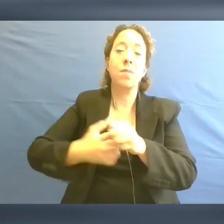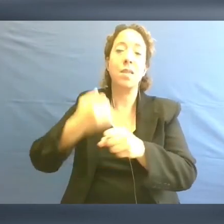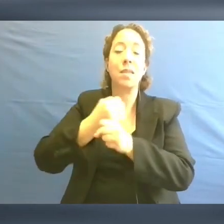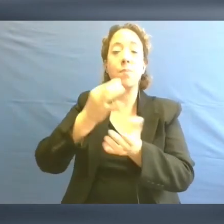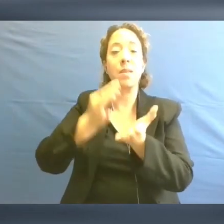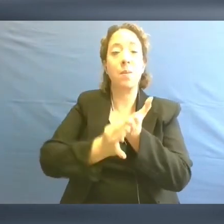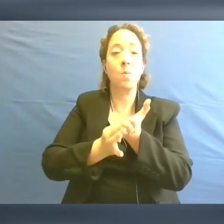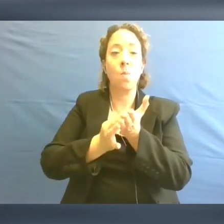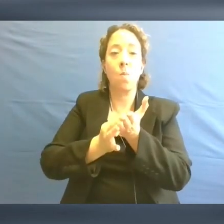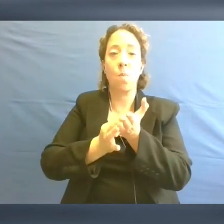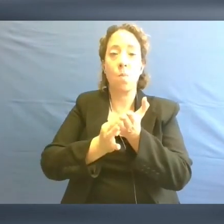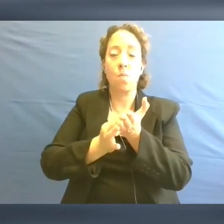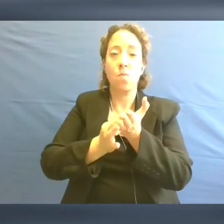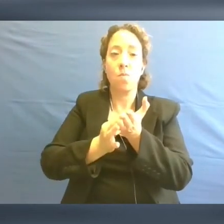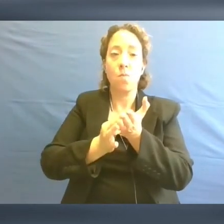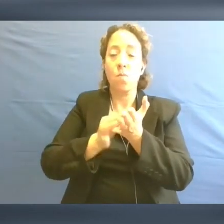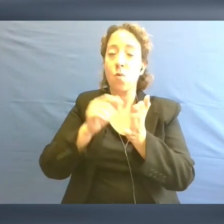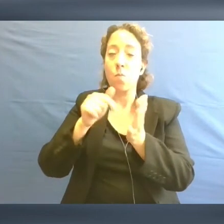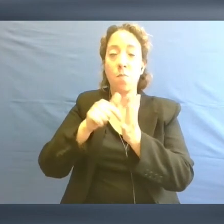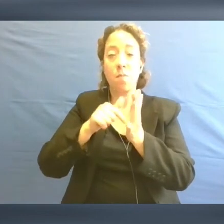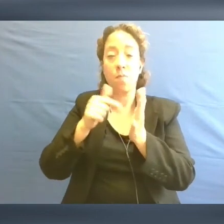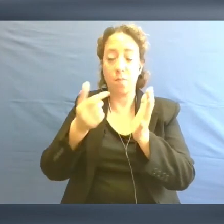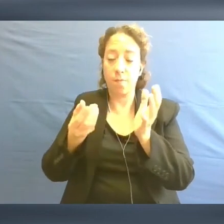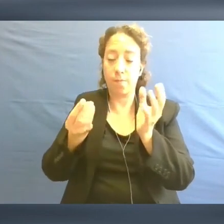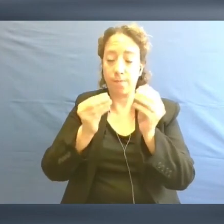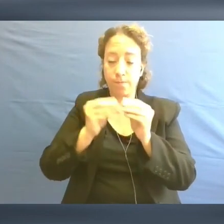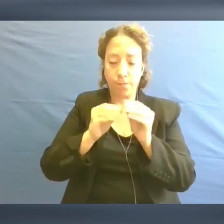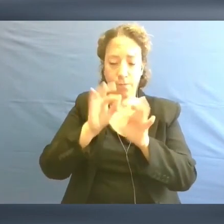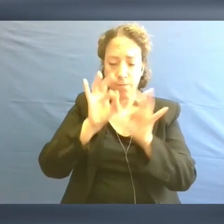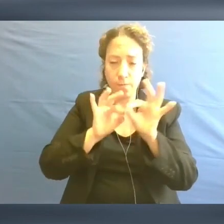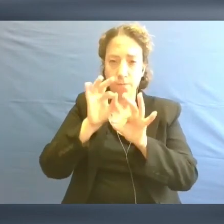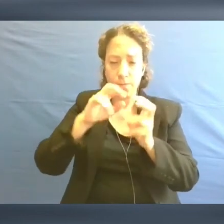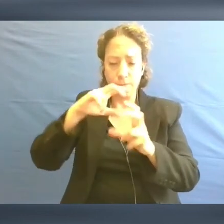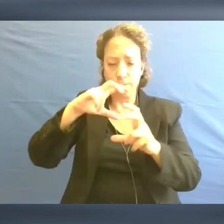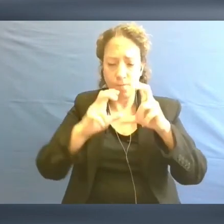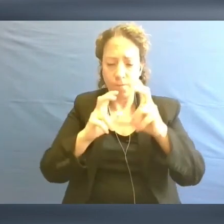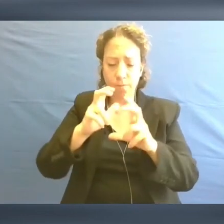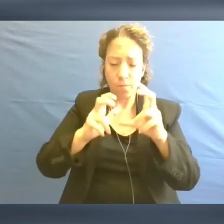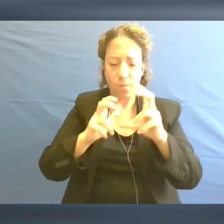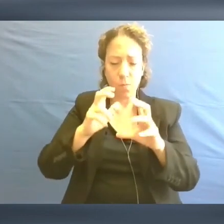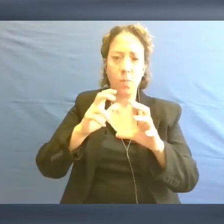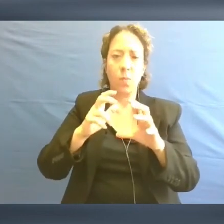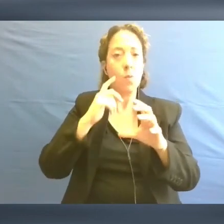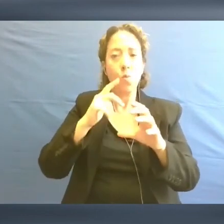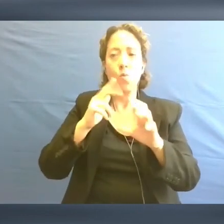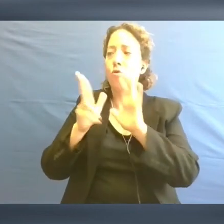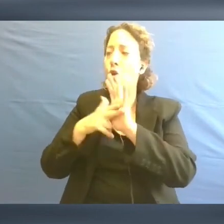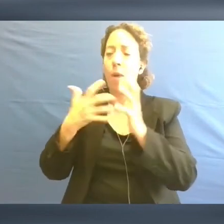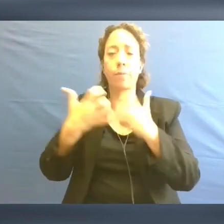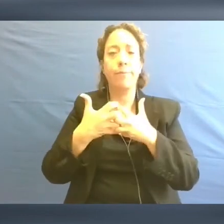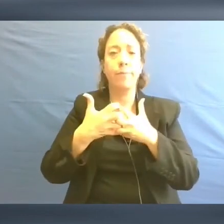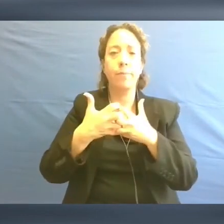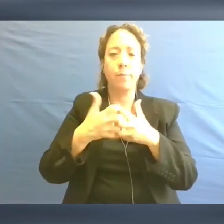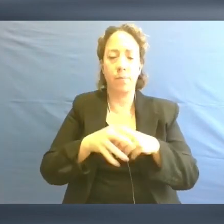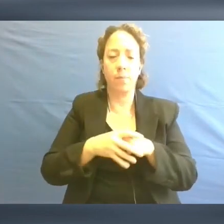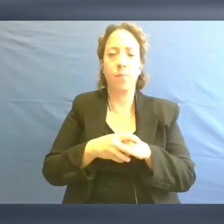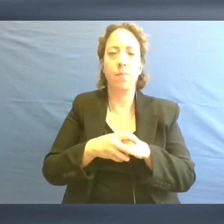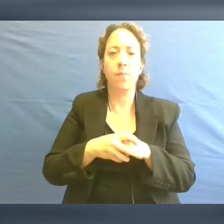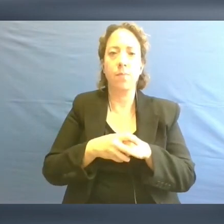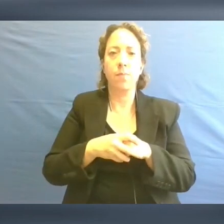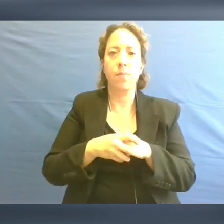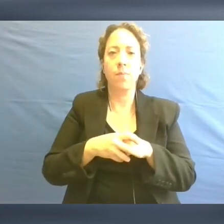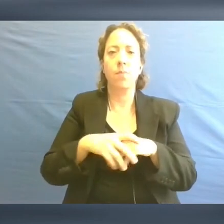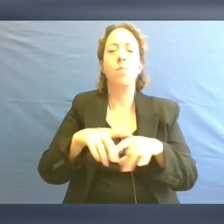tailler, optimiser, configurer un logiciel afin qu'il réponde aux normes. Nous savons